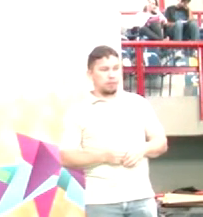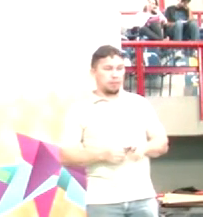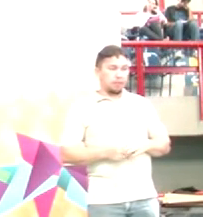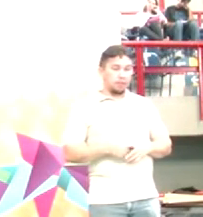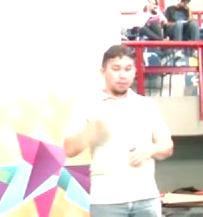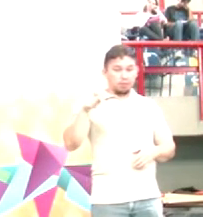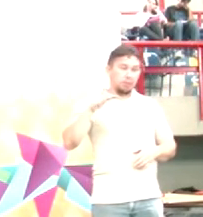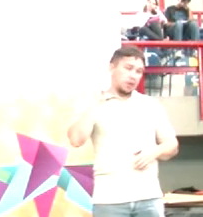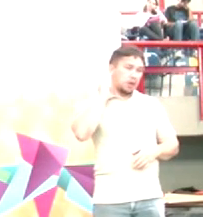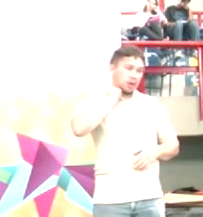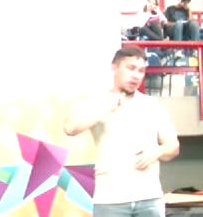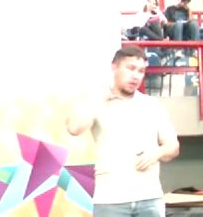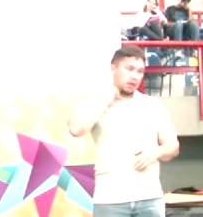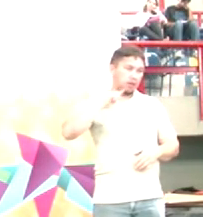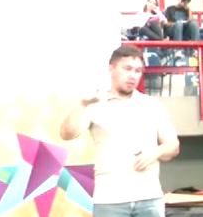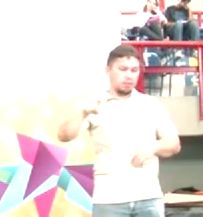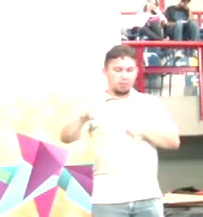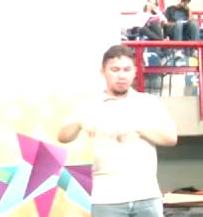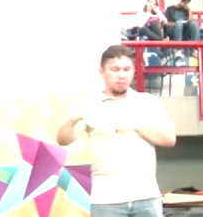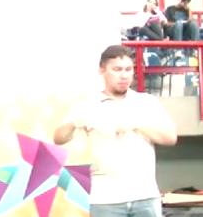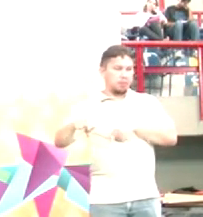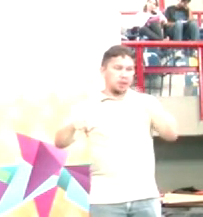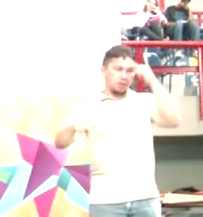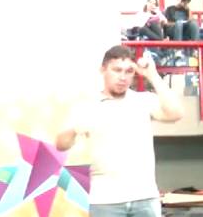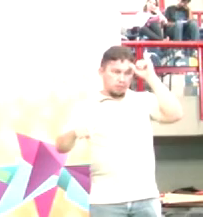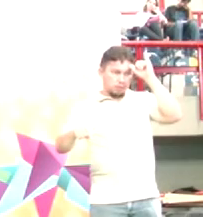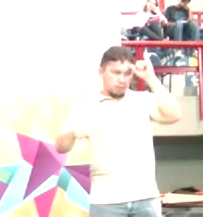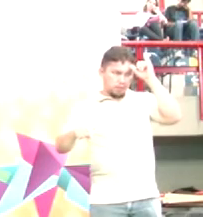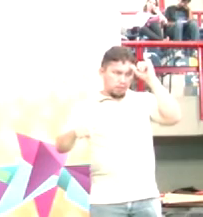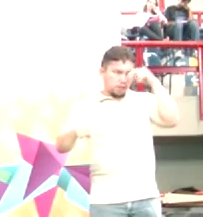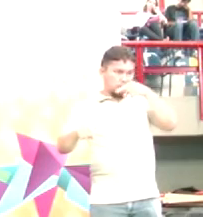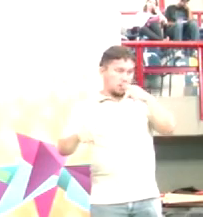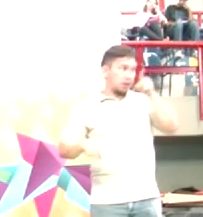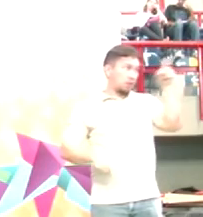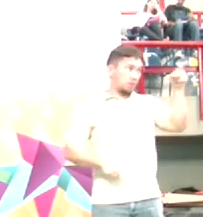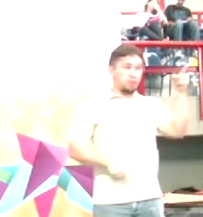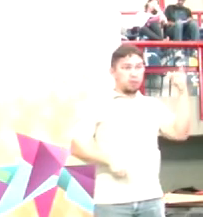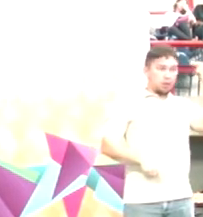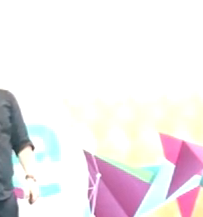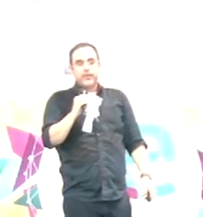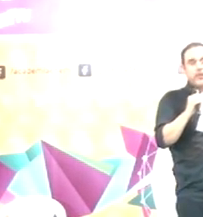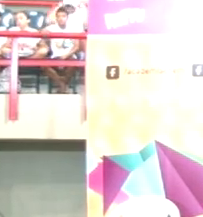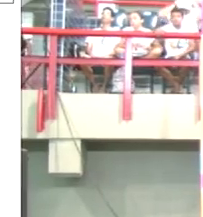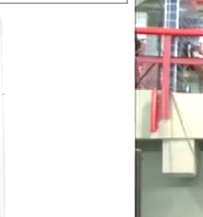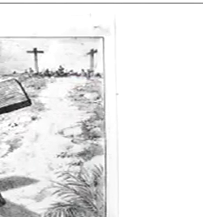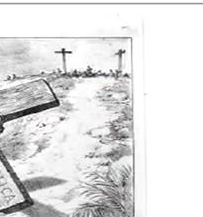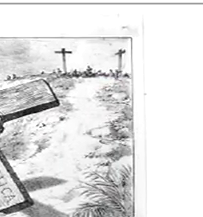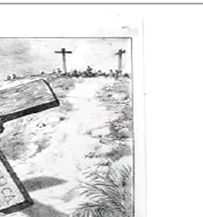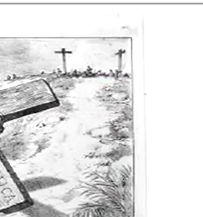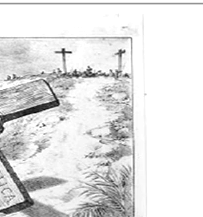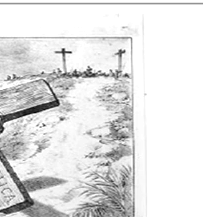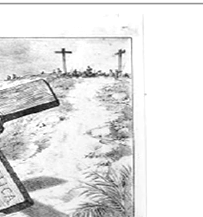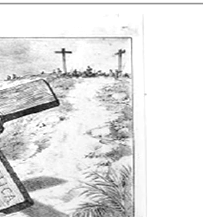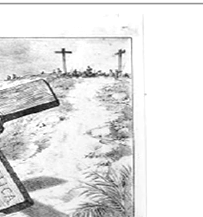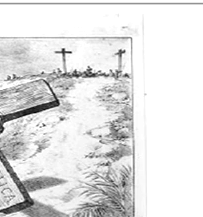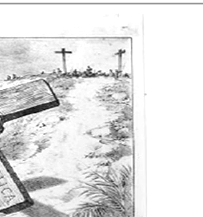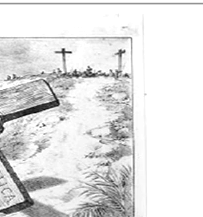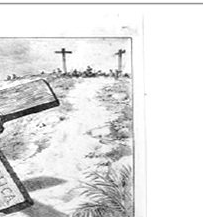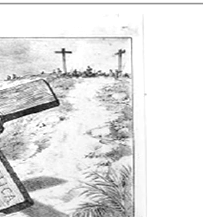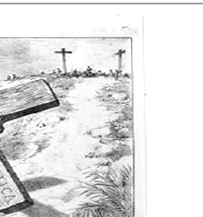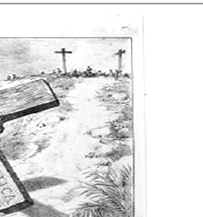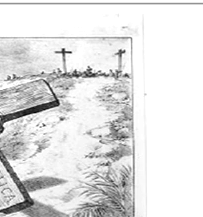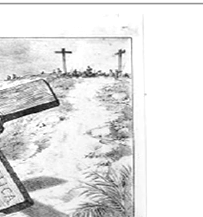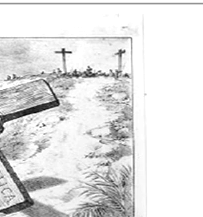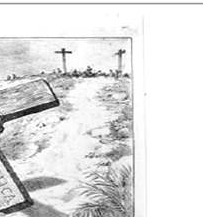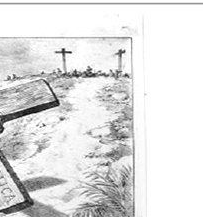Minas vivia da pecuária leiteira e São Paulo, cafeicultora. Primeiro governo